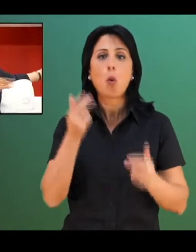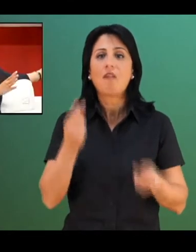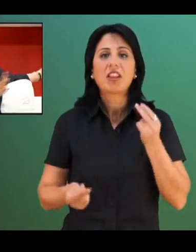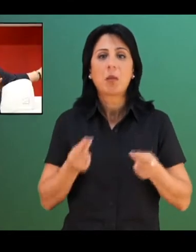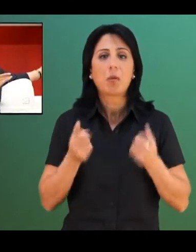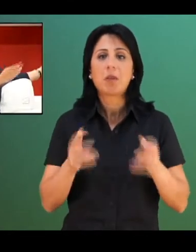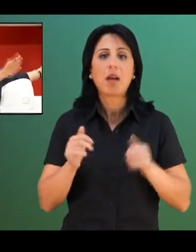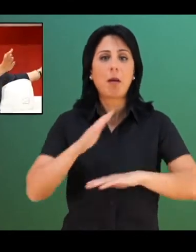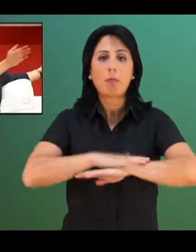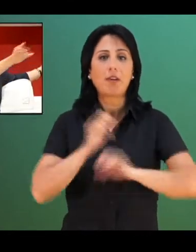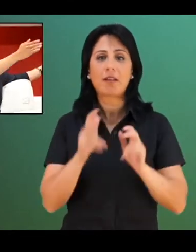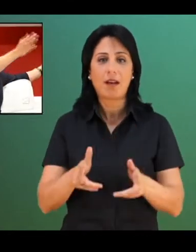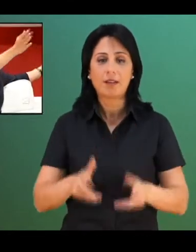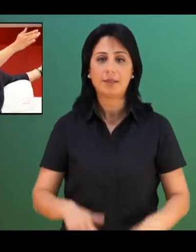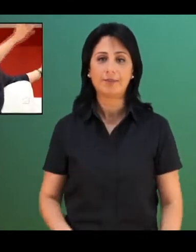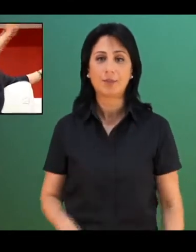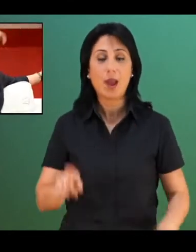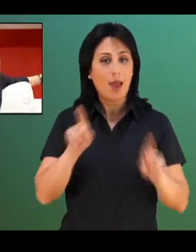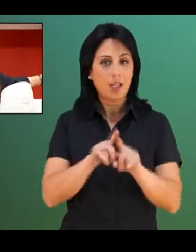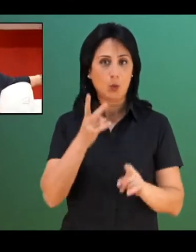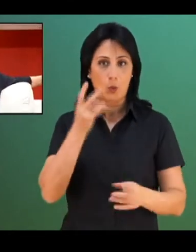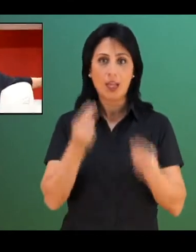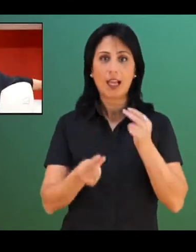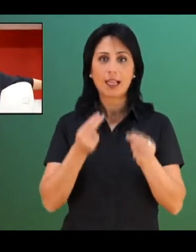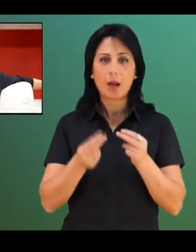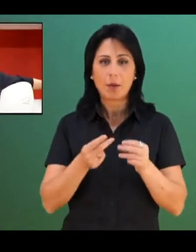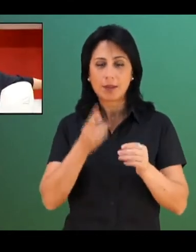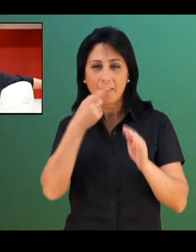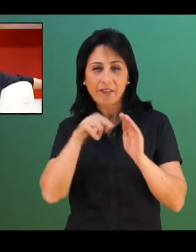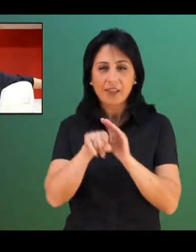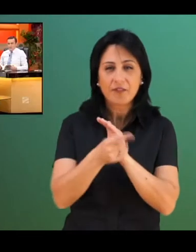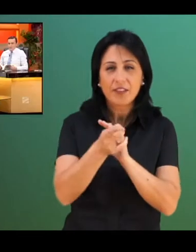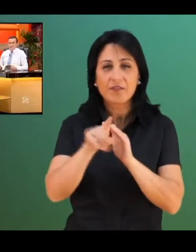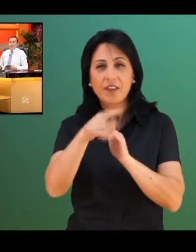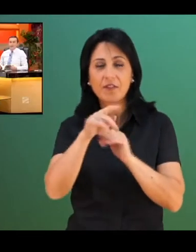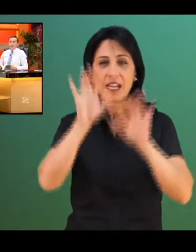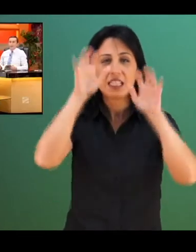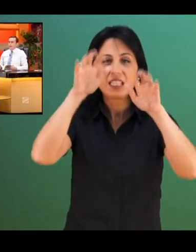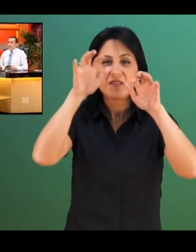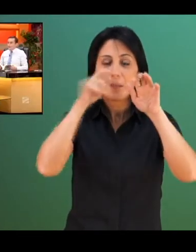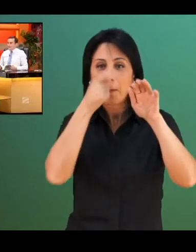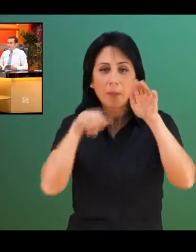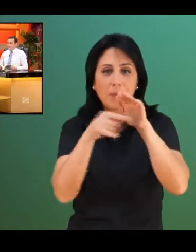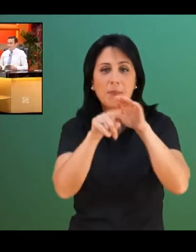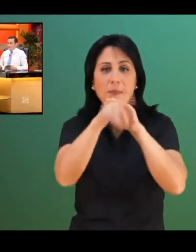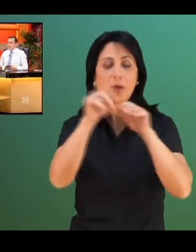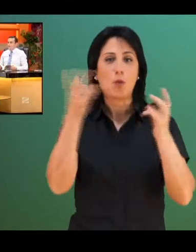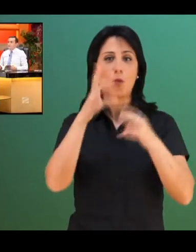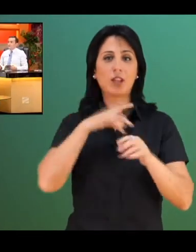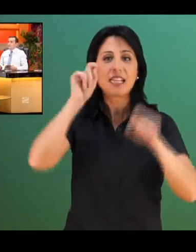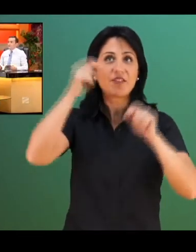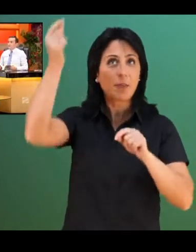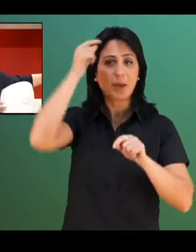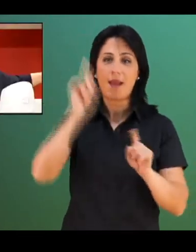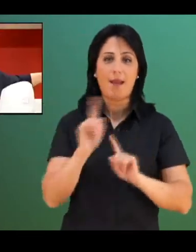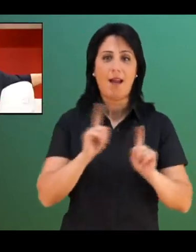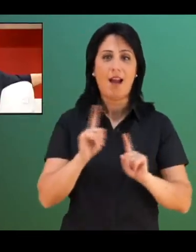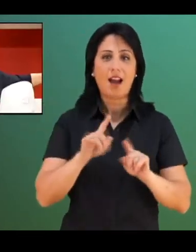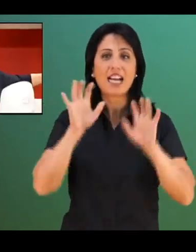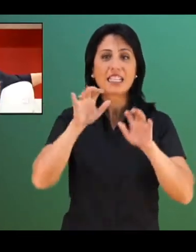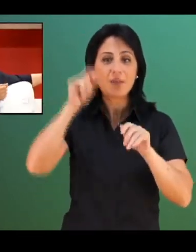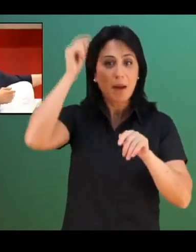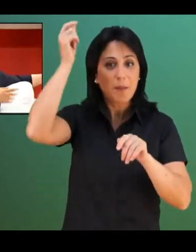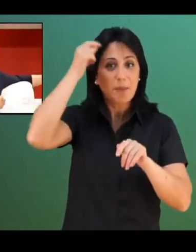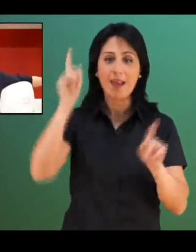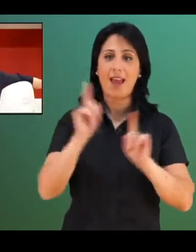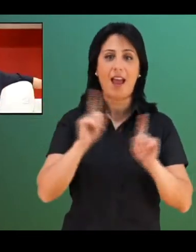ახლა წვიმას შორის, წვიმის წვეთებს შორის უნდა გაძრე. წვიმის წვეთებს შორის კაი გაძრე. მე პერიოდი გეწყება. არაფერი, არც